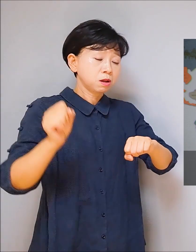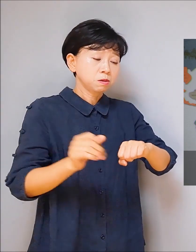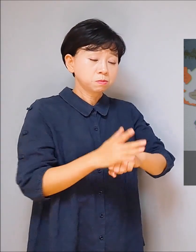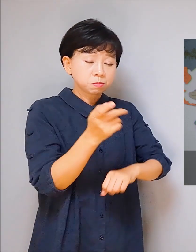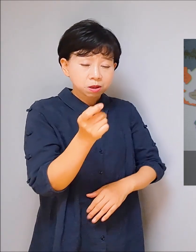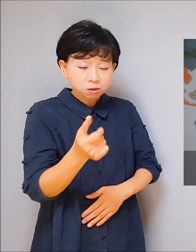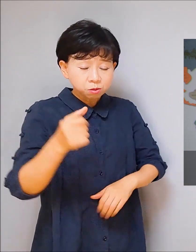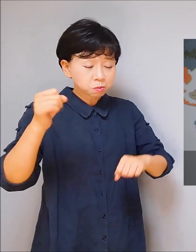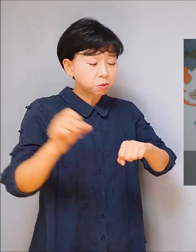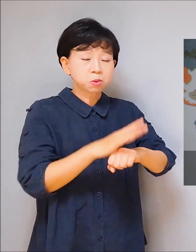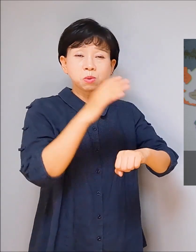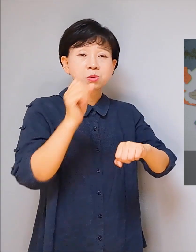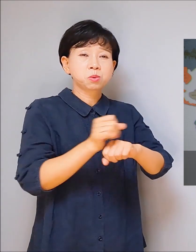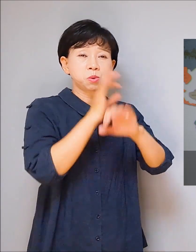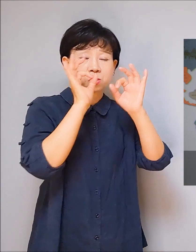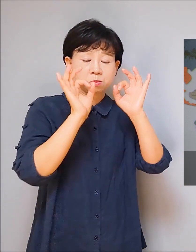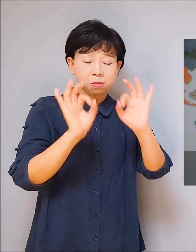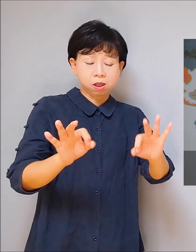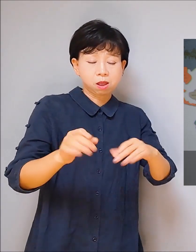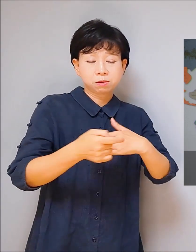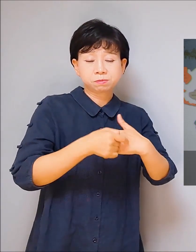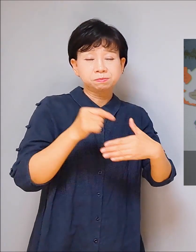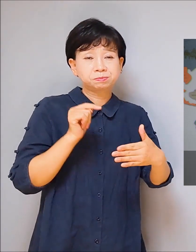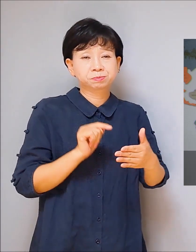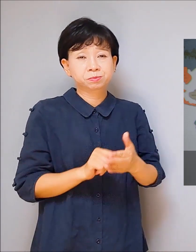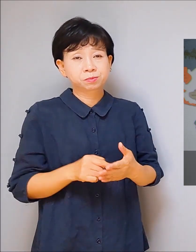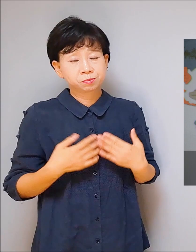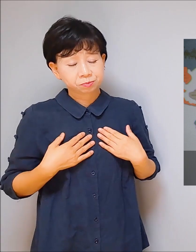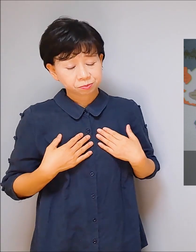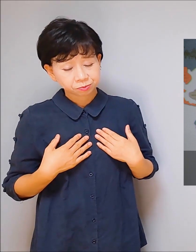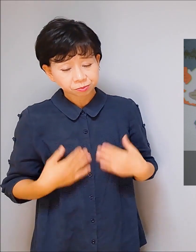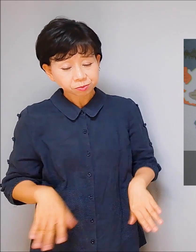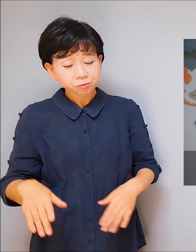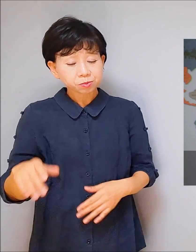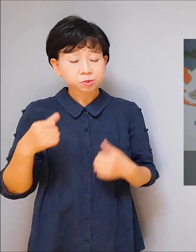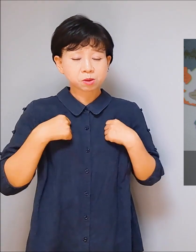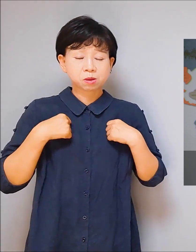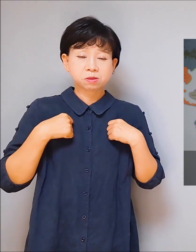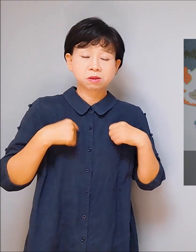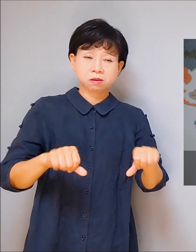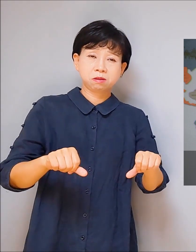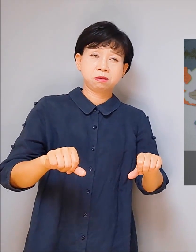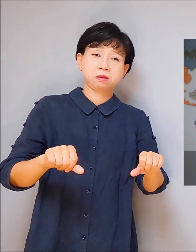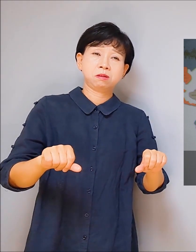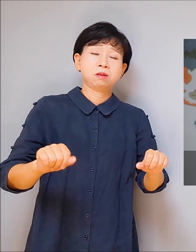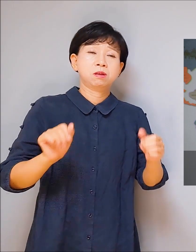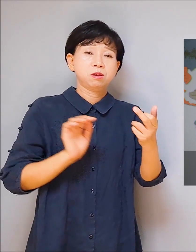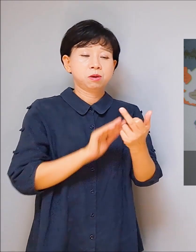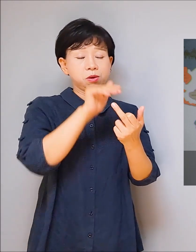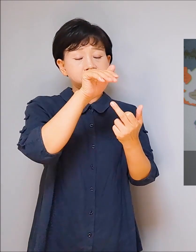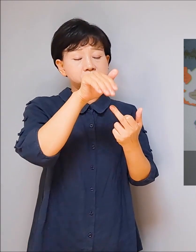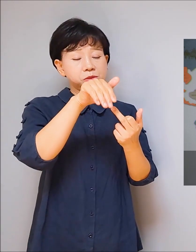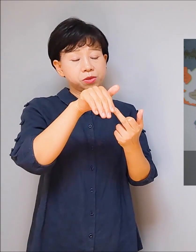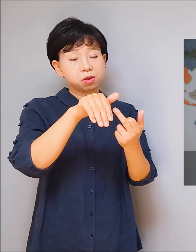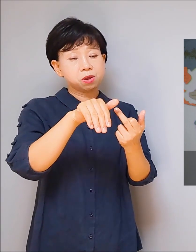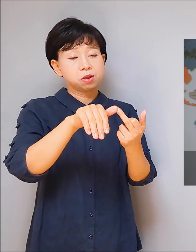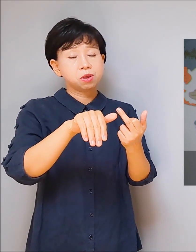찰싹거리는 작은 파도 보고 마음 약하여 못 가네.